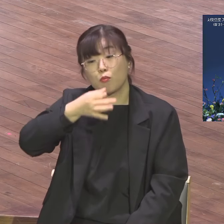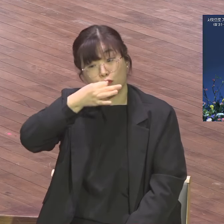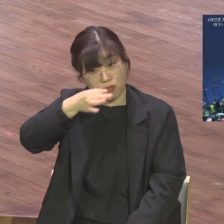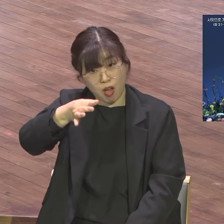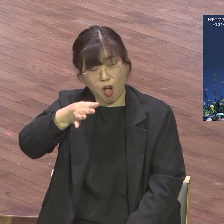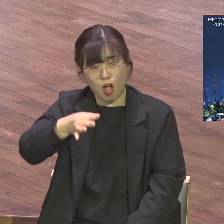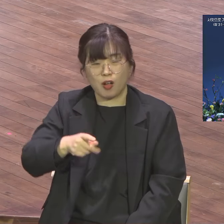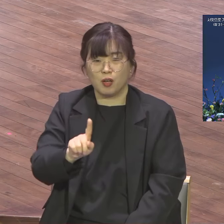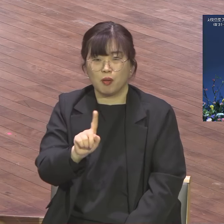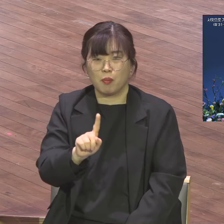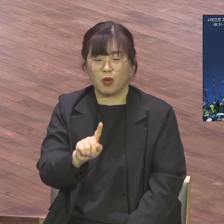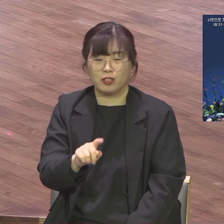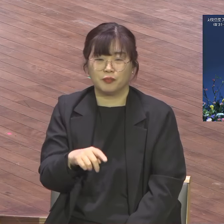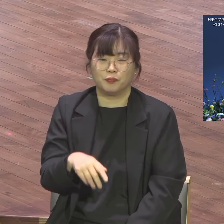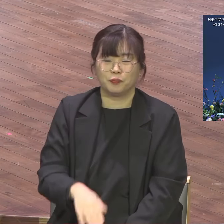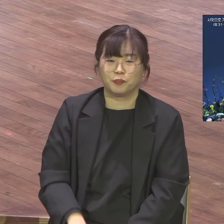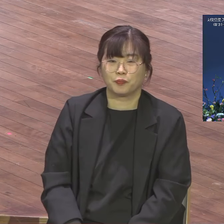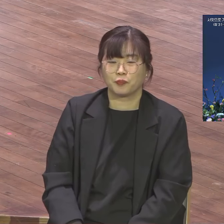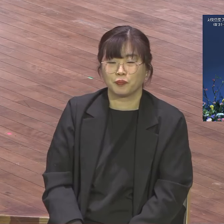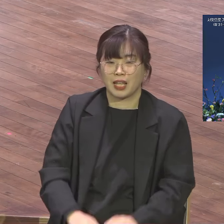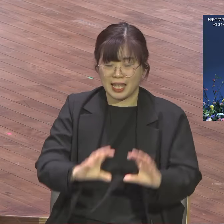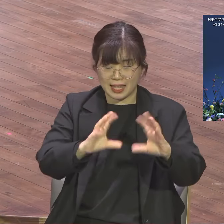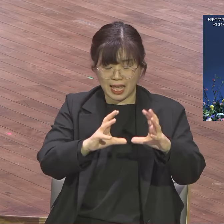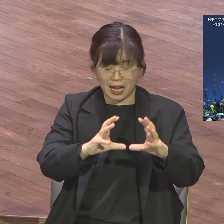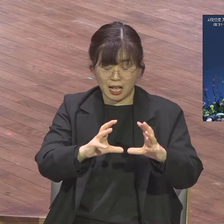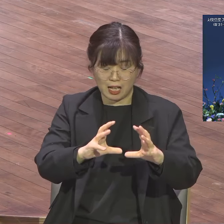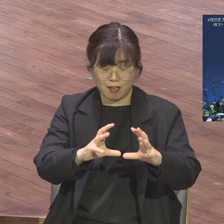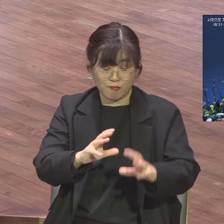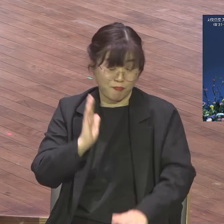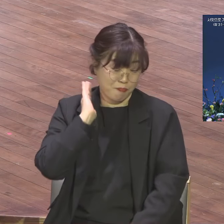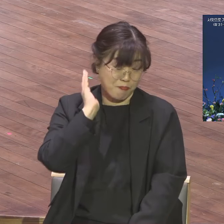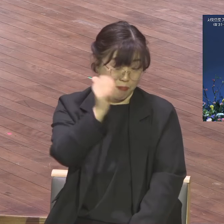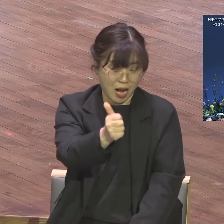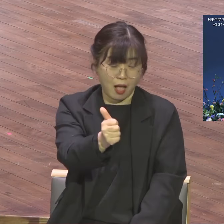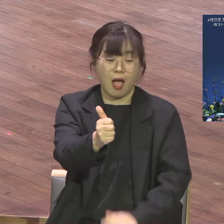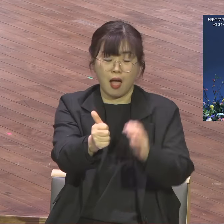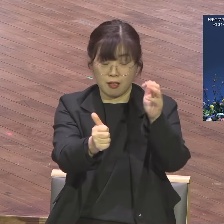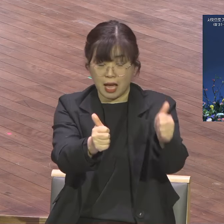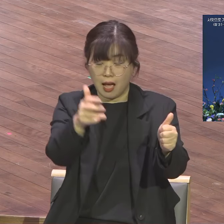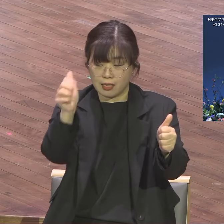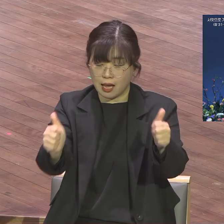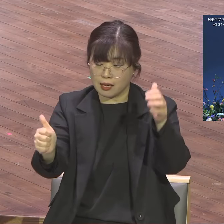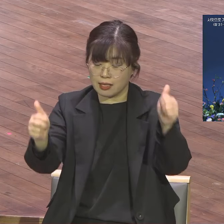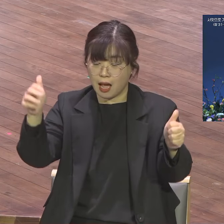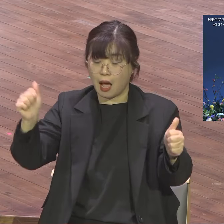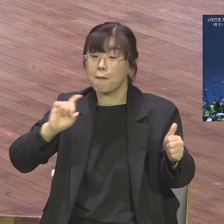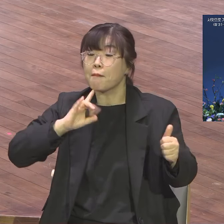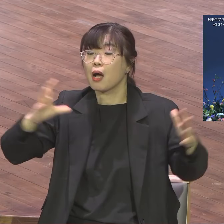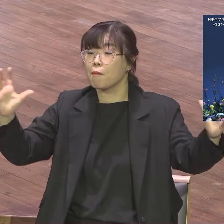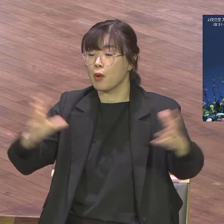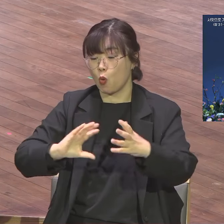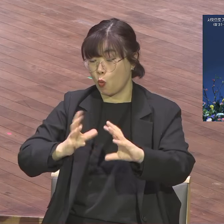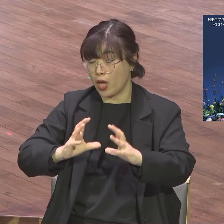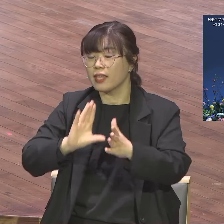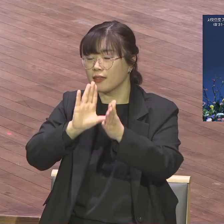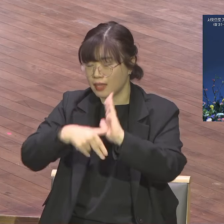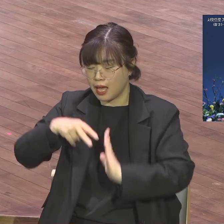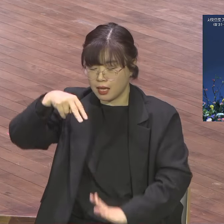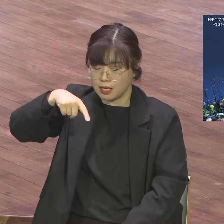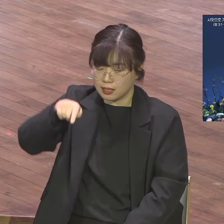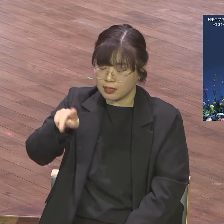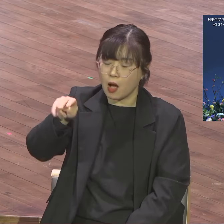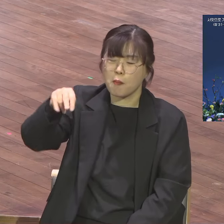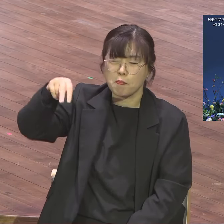그럽니다. 정상회담하는 것을 서밋의 모임이다. 서밋. 그만큼 용어 자체가 아주